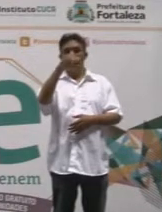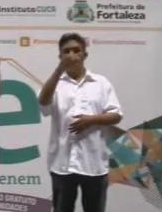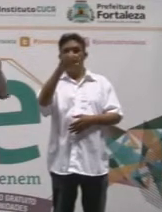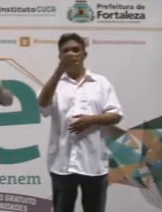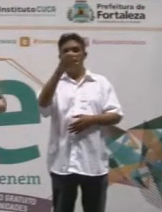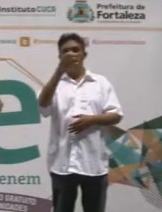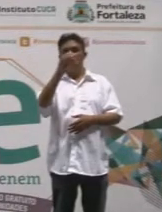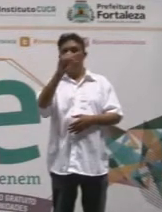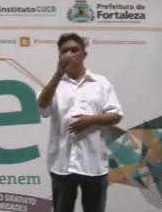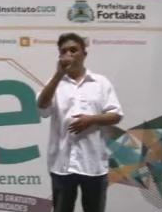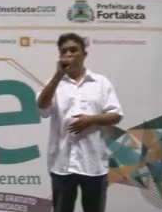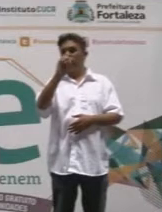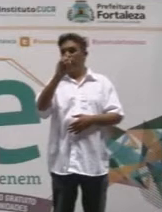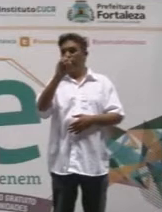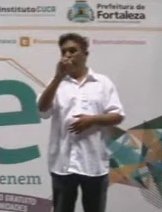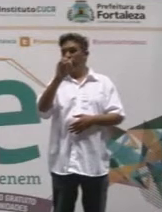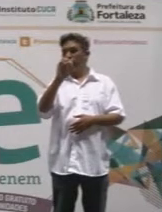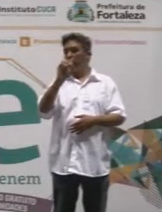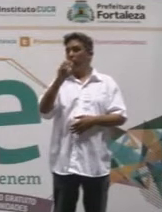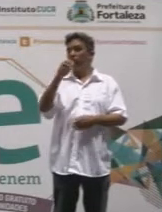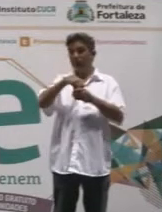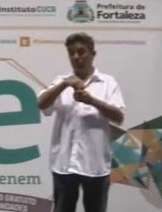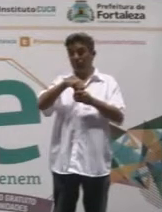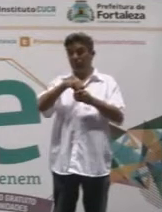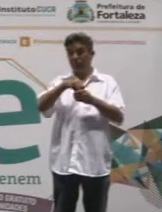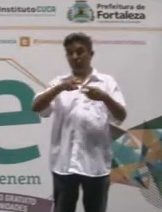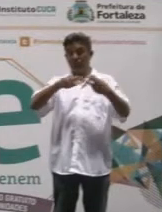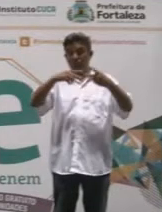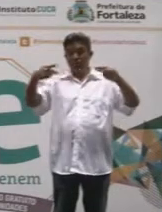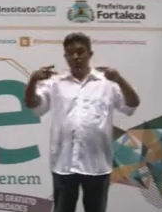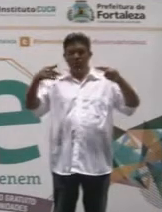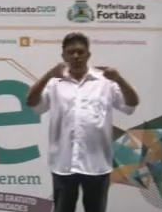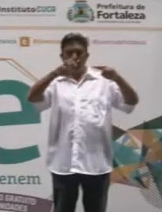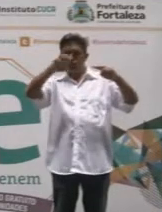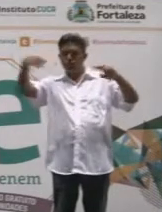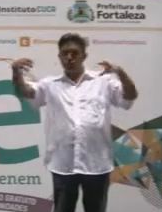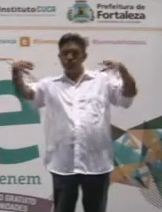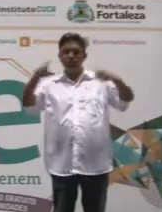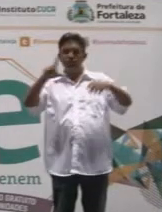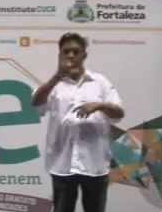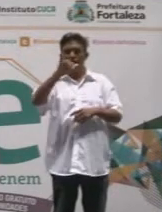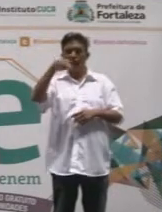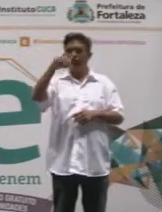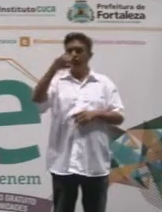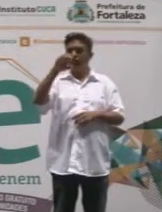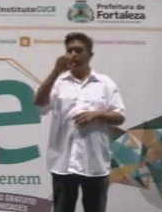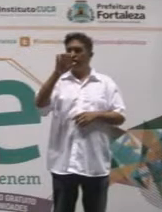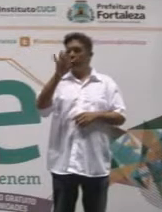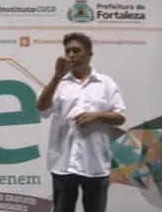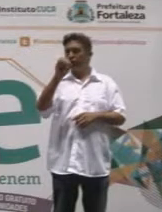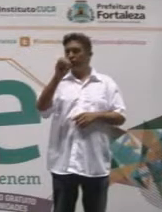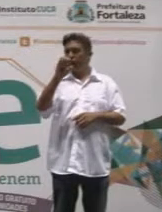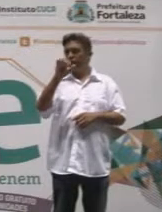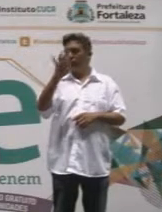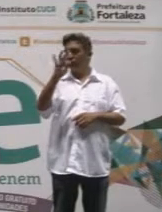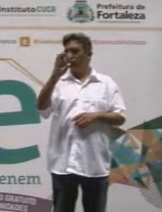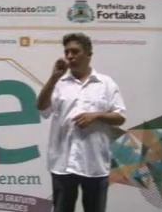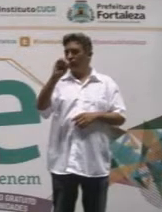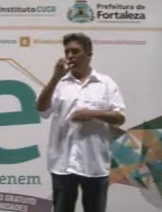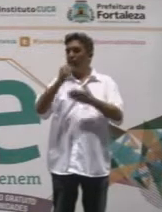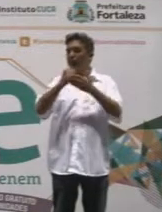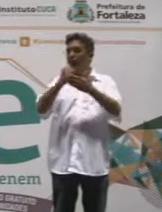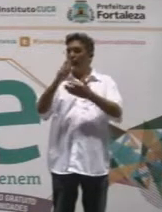se reproduz dentro. Só que tem um problema grande, imenso, enorme. O linfócito T auxiliar é